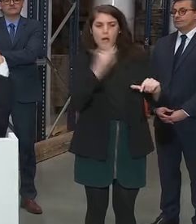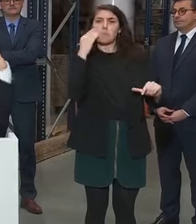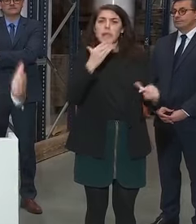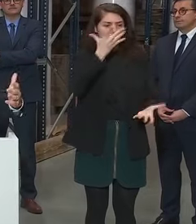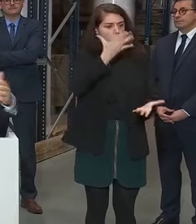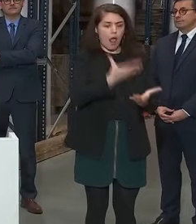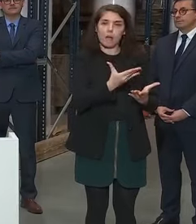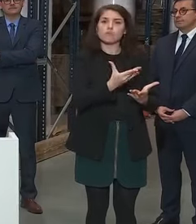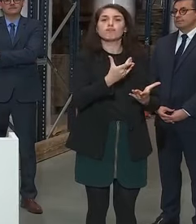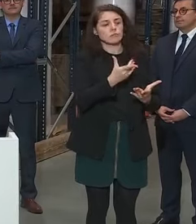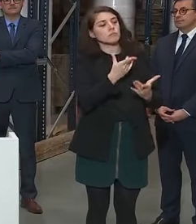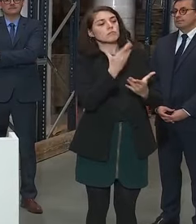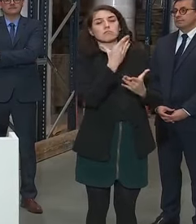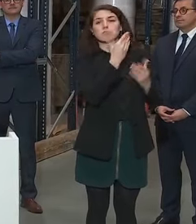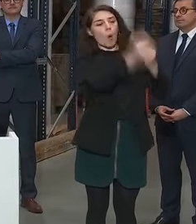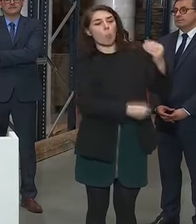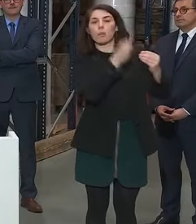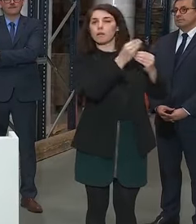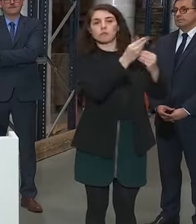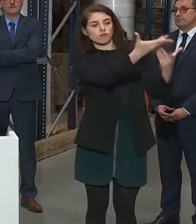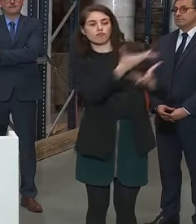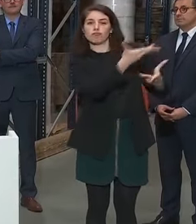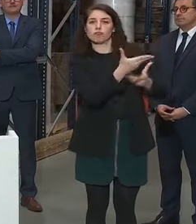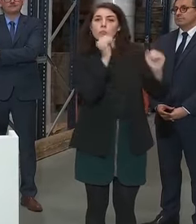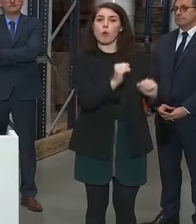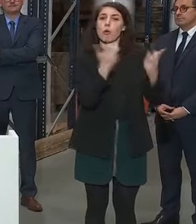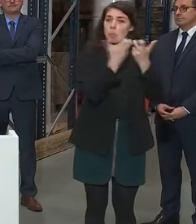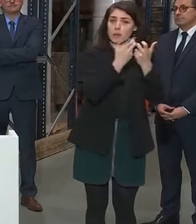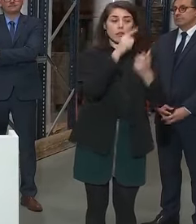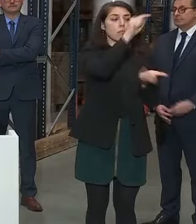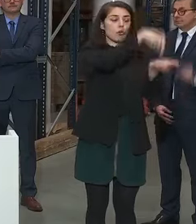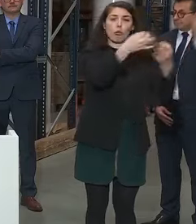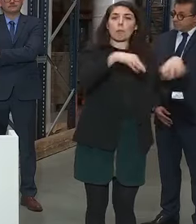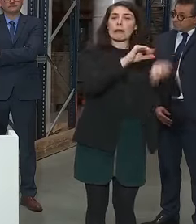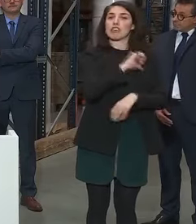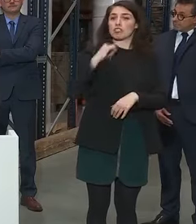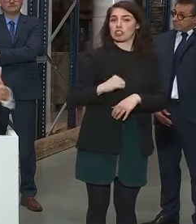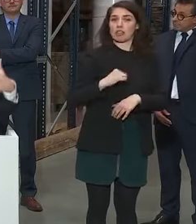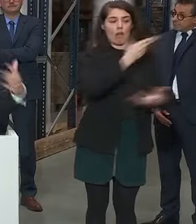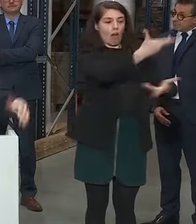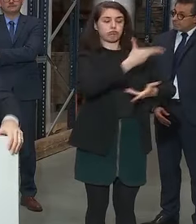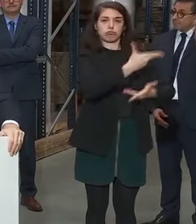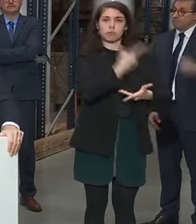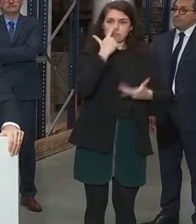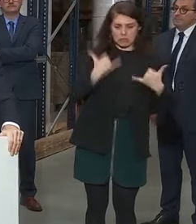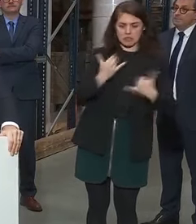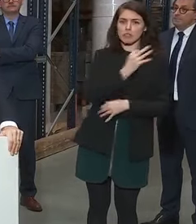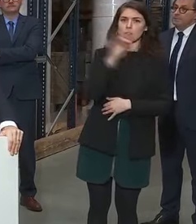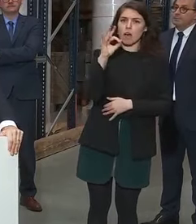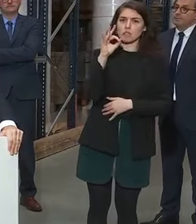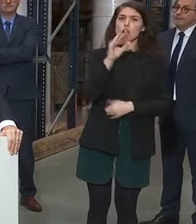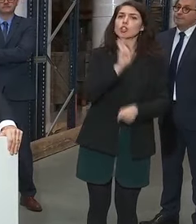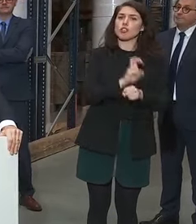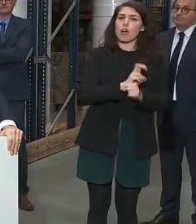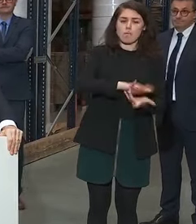produits en très grande quantité à l'autre bout du monde, souvent en Chine, parfois ailleurs, et qu'il n'y avait pas lieu de stocker massivement des milliards et des milliards de